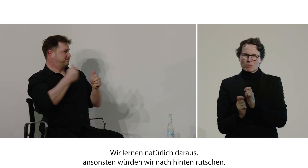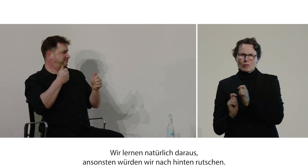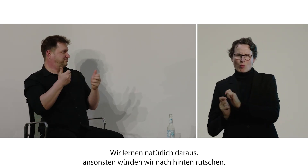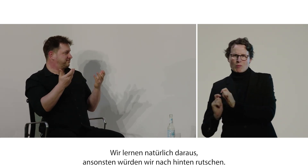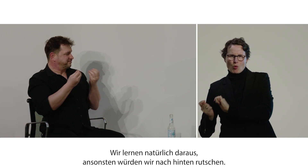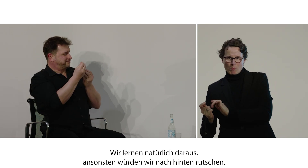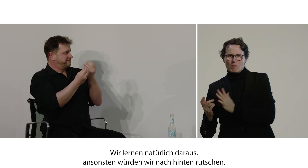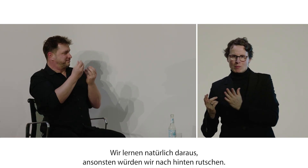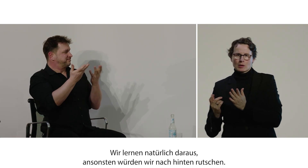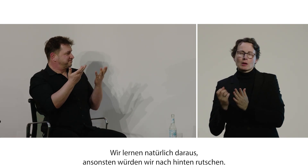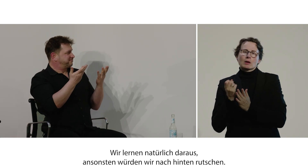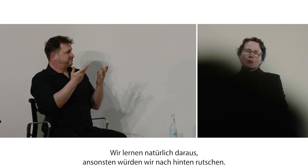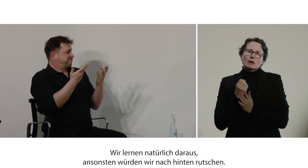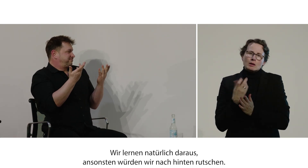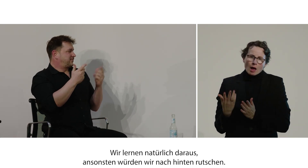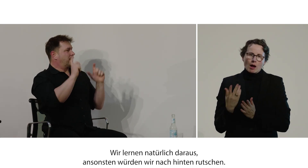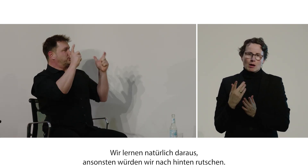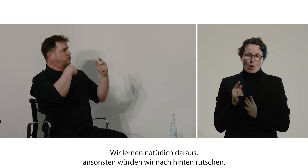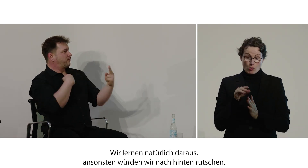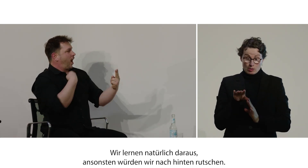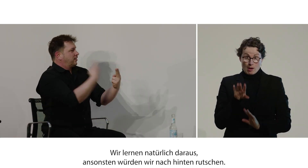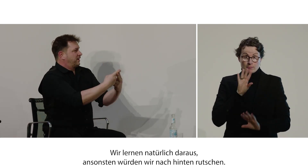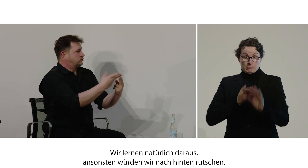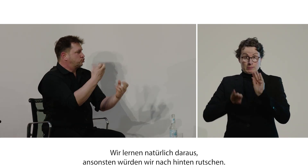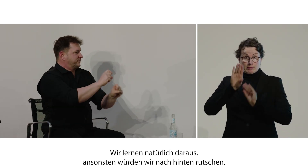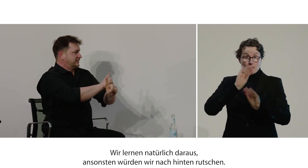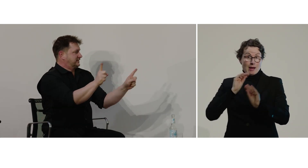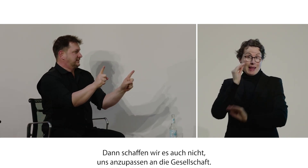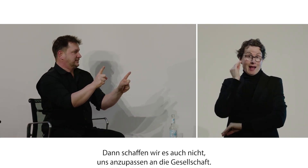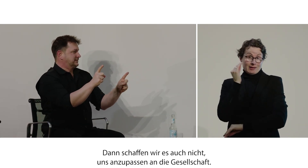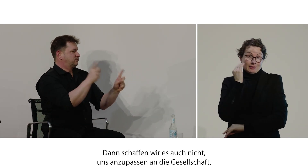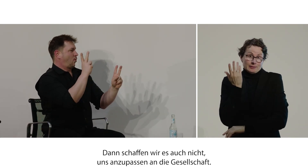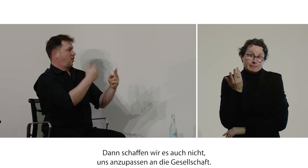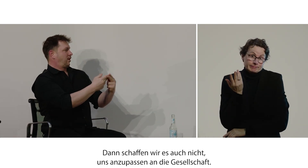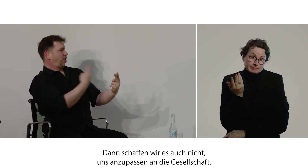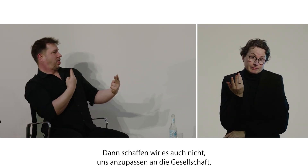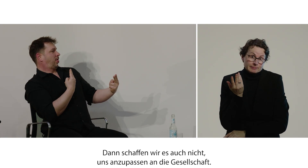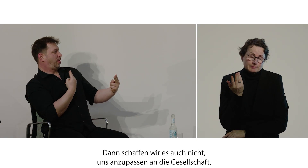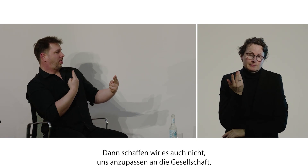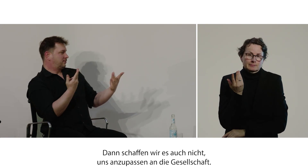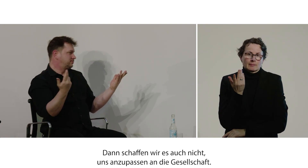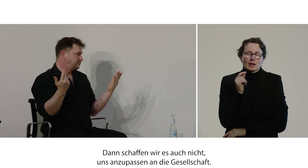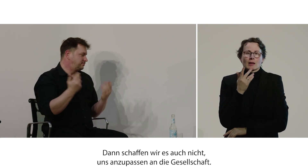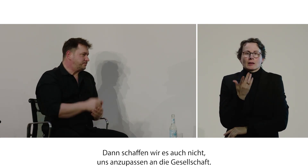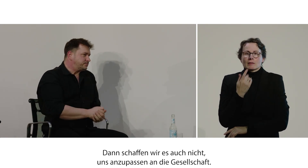Ja, wir lernen natürlich daraus, ansonsten würden wir nach hinten rutschen damit. Sonst schaffen wir es uns auch nicht anzupassen an die Gesellschaft.